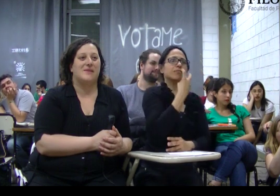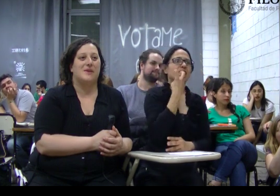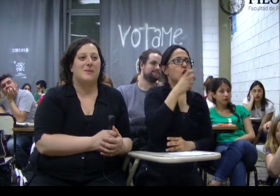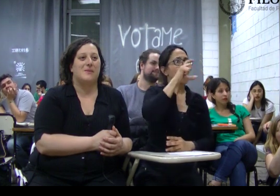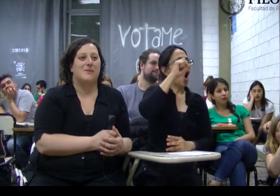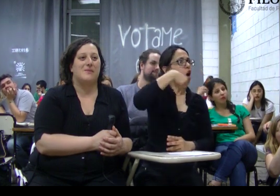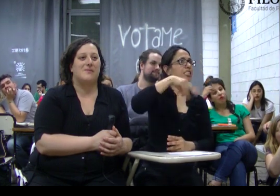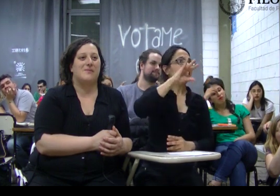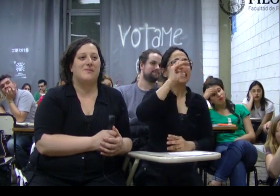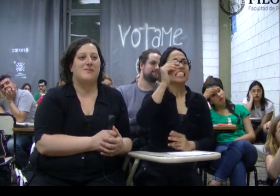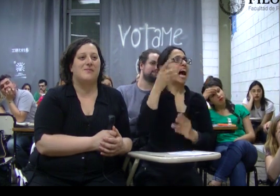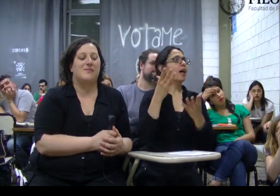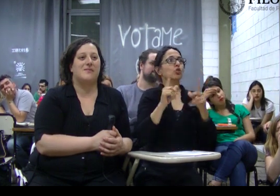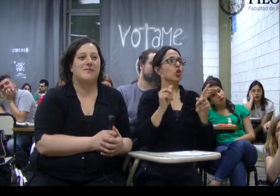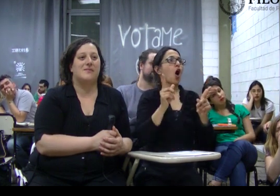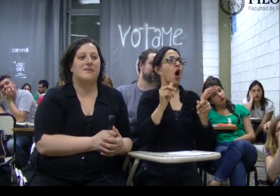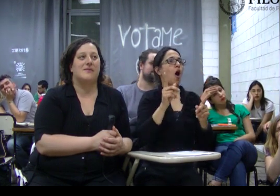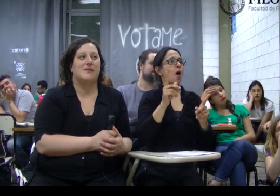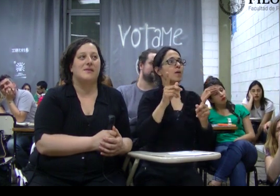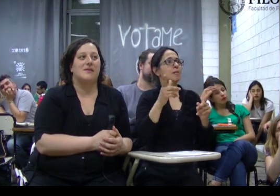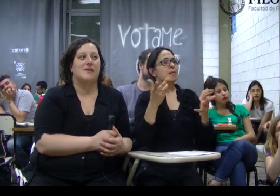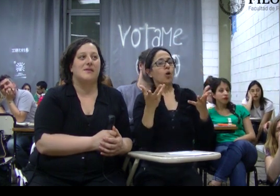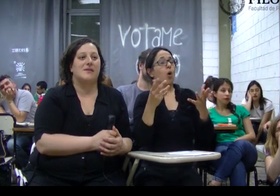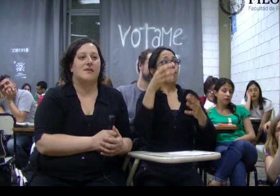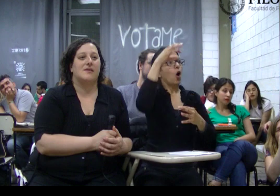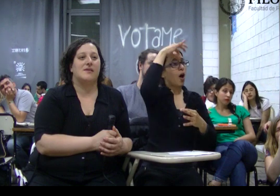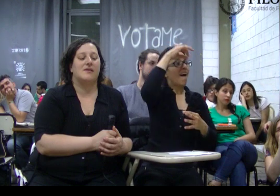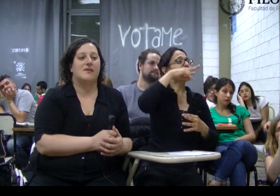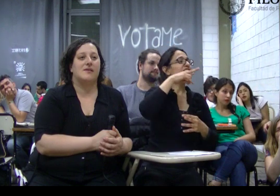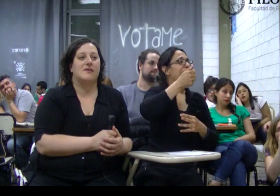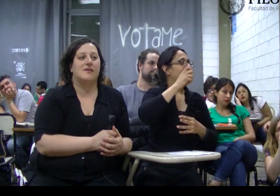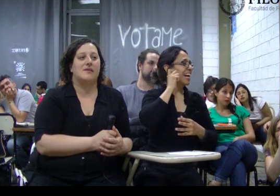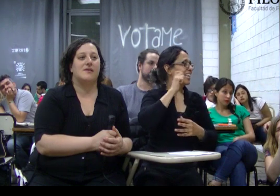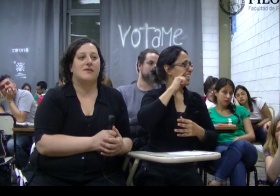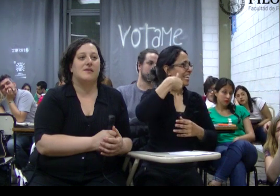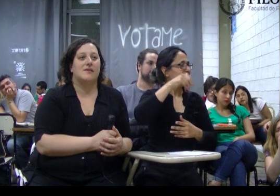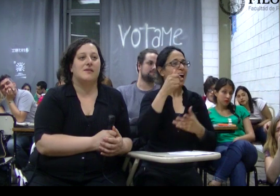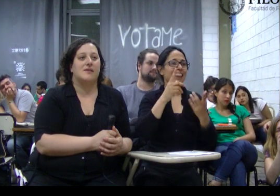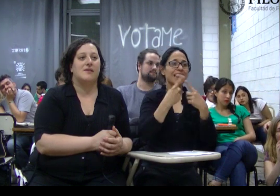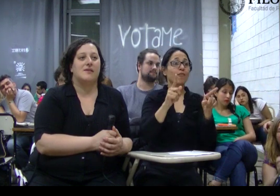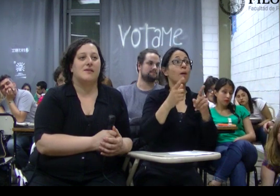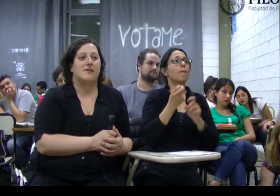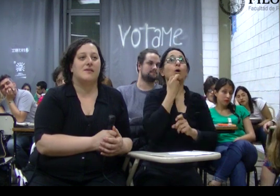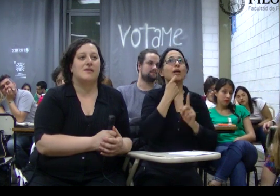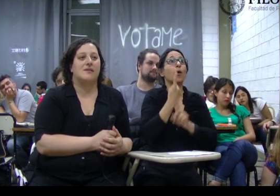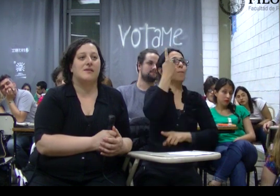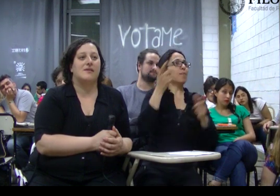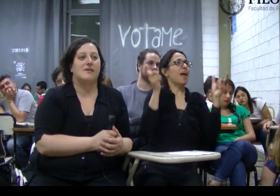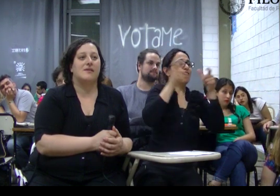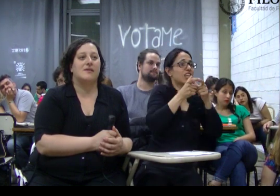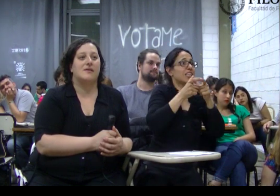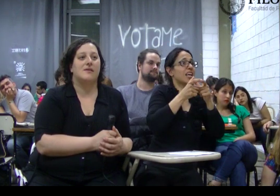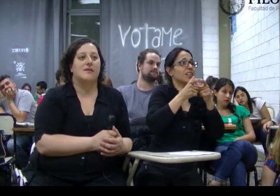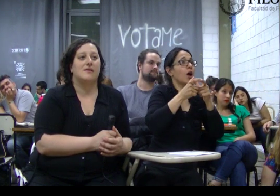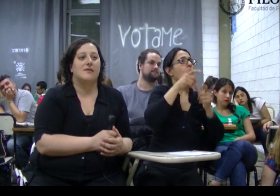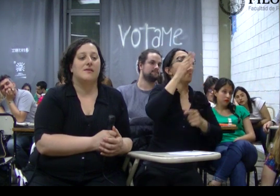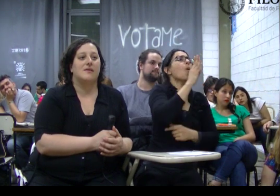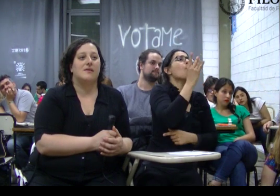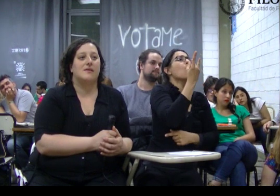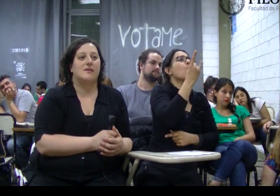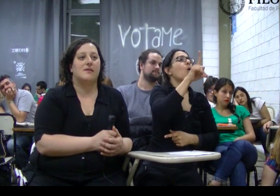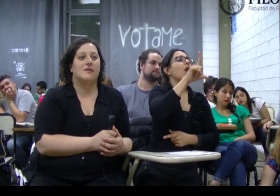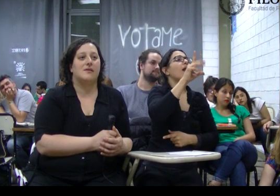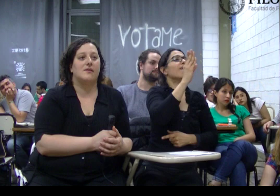cuando querés decir vagina, no había una diferencia, como decimos en el primer video, por ejemplo, decían, no, vulva y vagina es lo